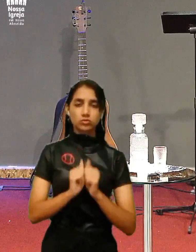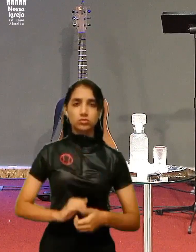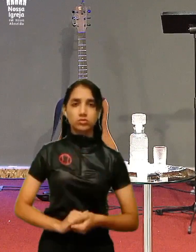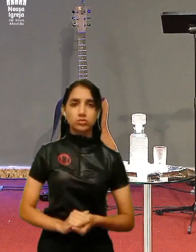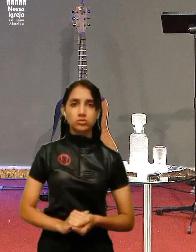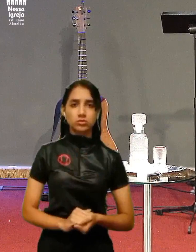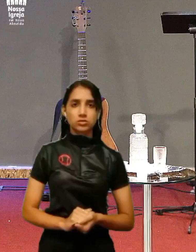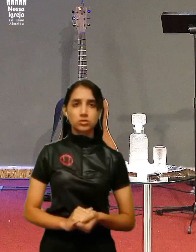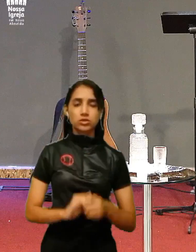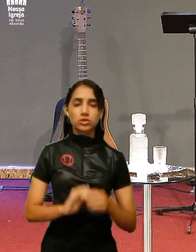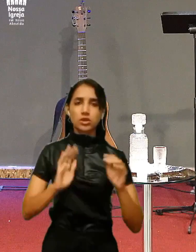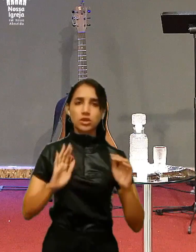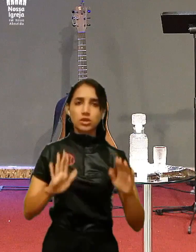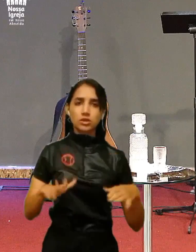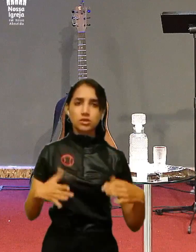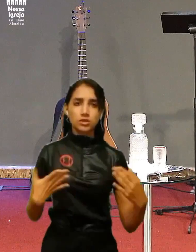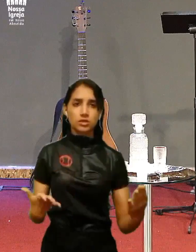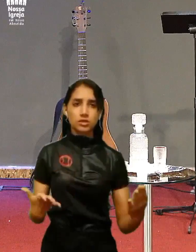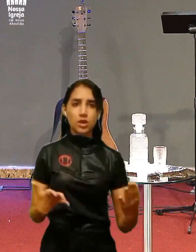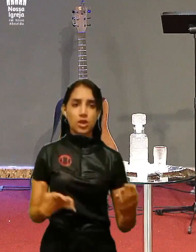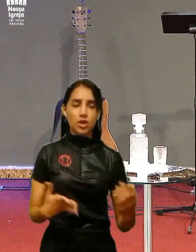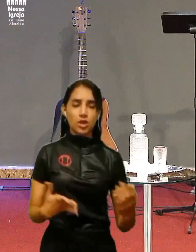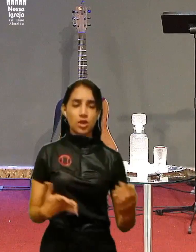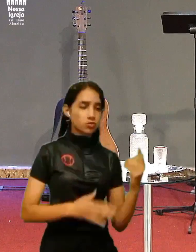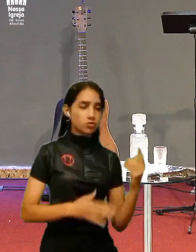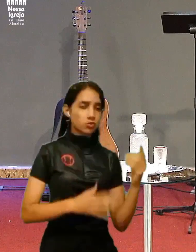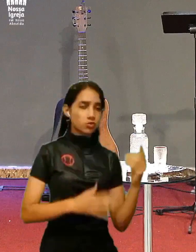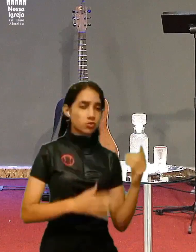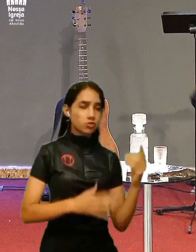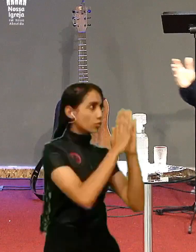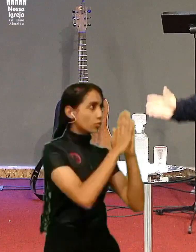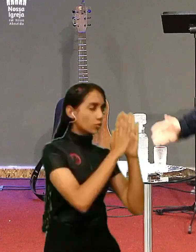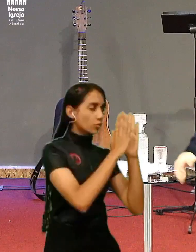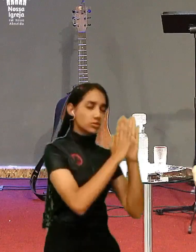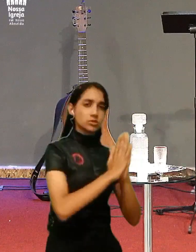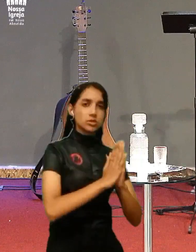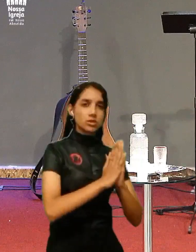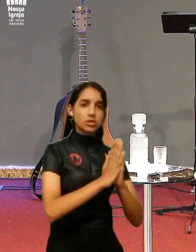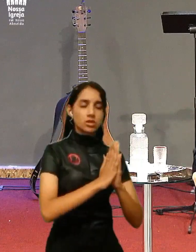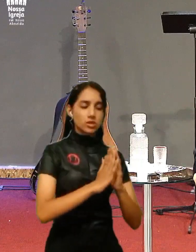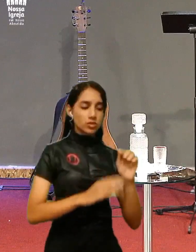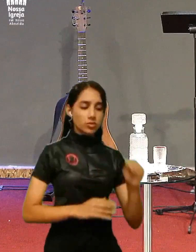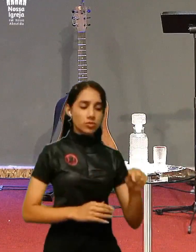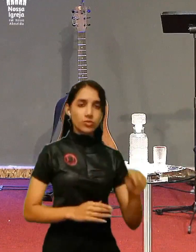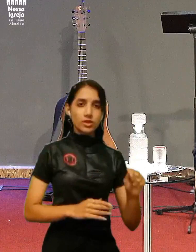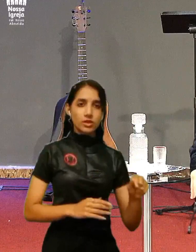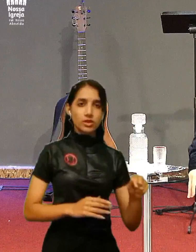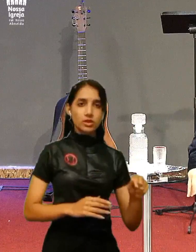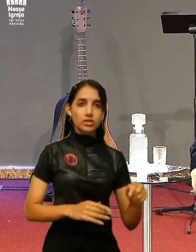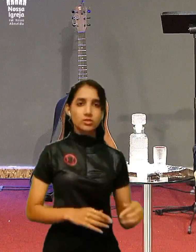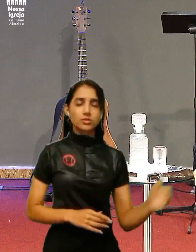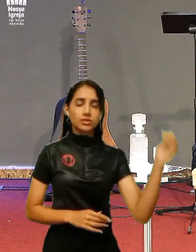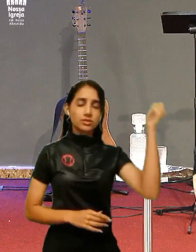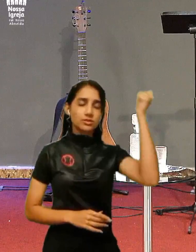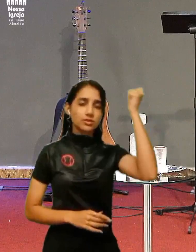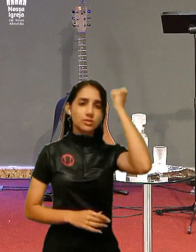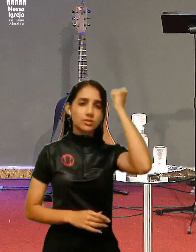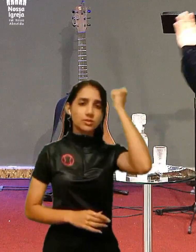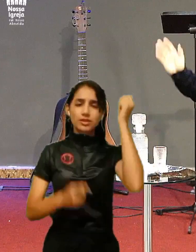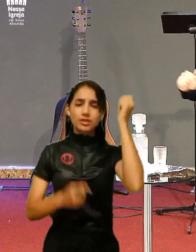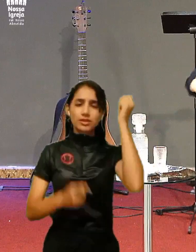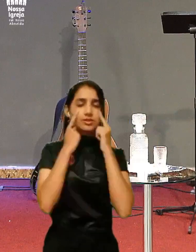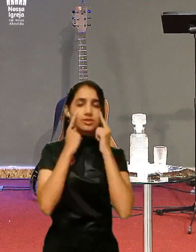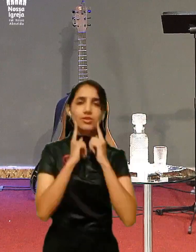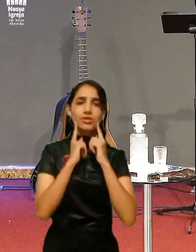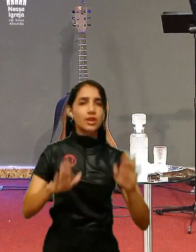começavam a chorar, iam lá e confessavam seus próprios pecados uns diante dos outros. E ali, meus irmãos, começou o maior